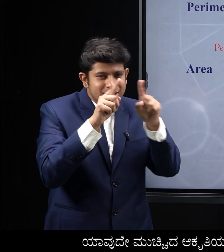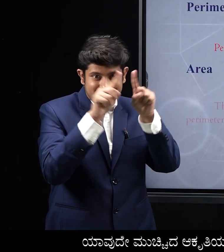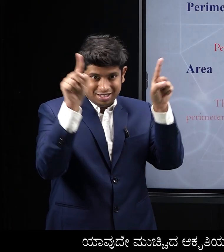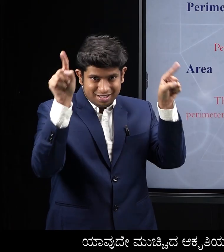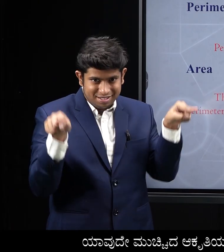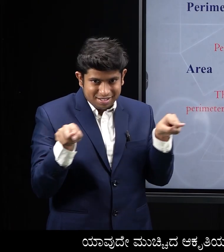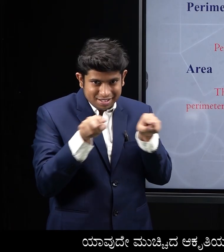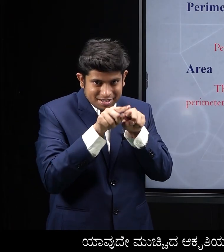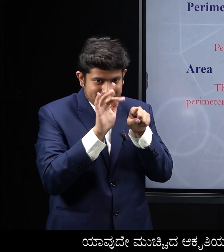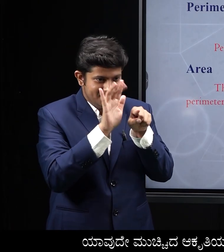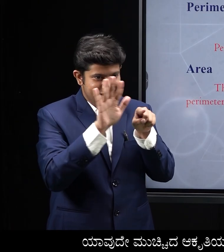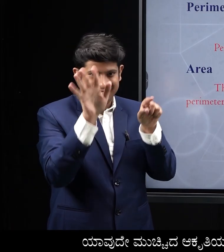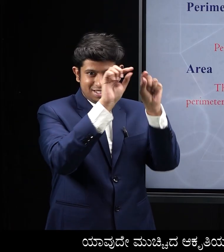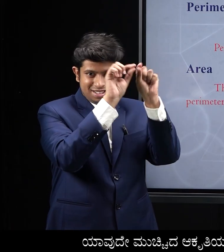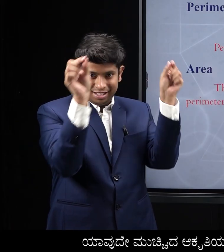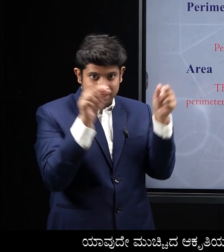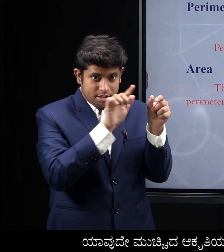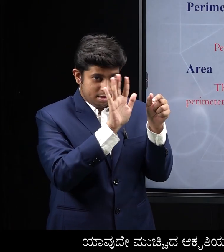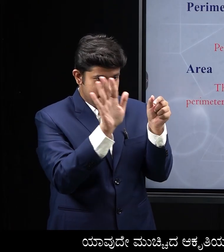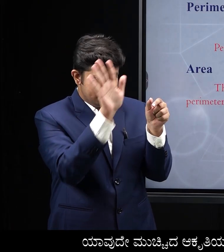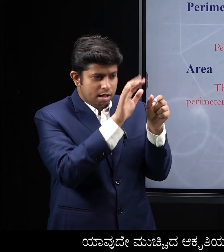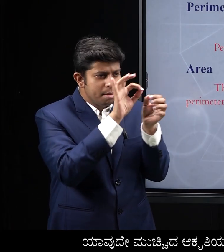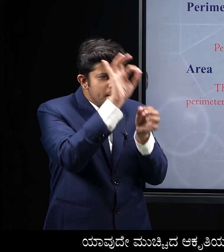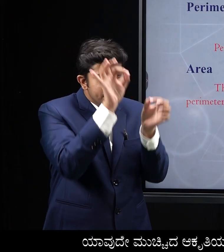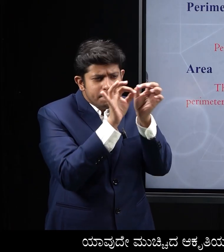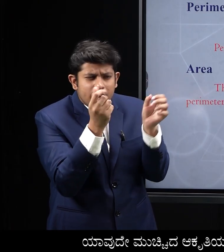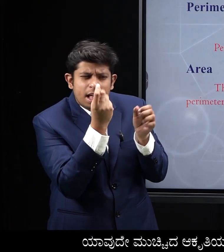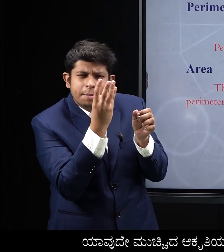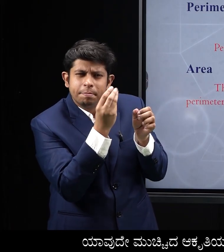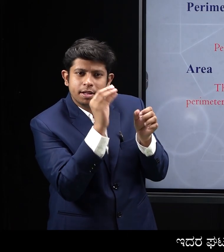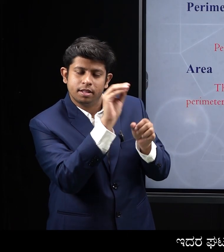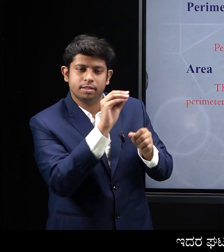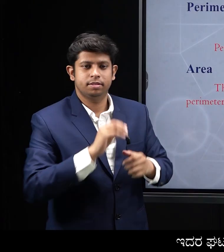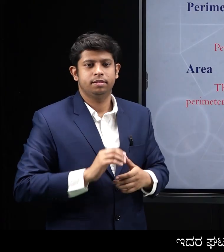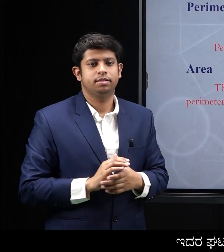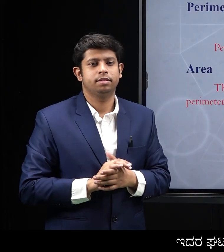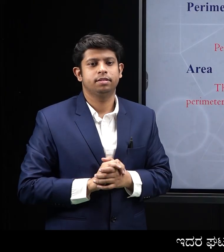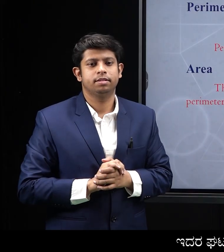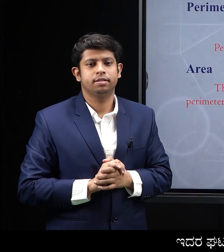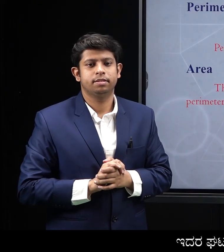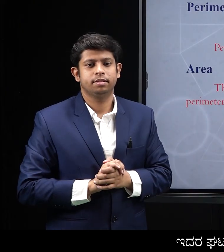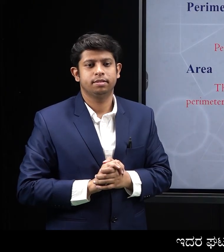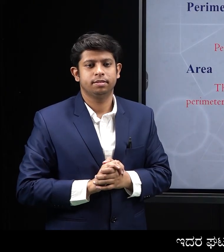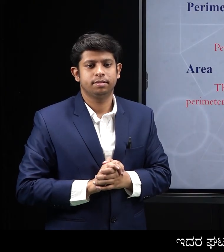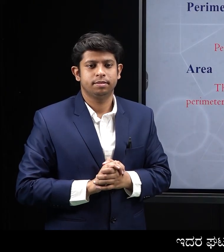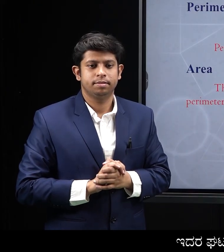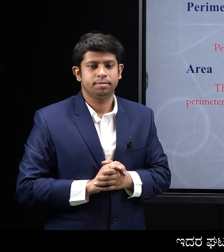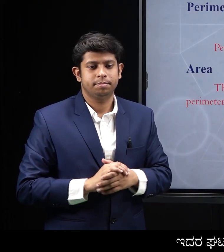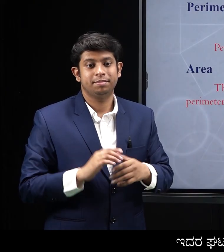ಆಕೃತಿಯ ಪ್ರದೇಶವು ಪರಿಧಿಯಿಂದ ಸುತ್ತುವರಿದ ಮೇಲ್ಮೈಯಾಗಿದೆ. ಇದರ ಘಟಕವು ಉದ್ದದ ಘಟಕದ